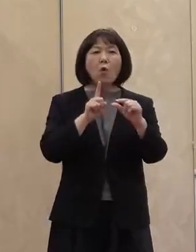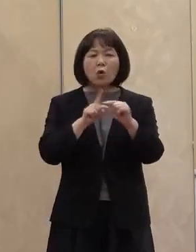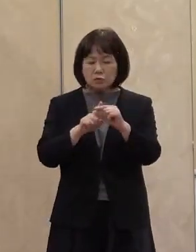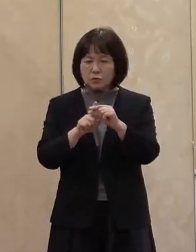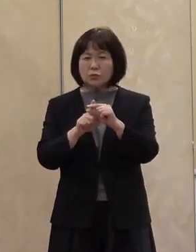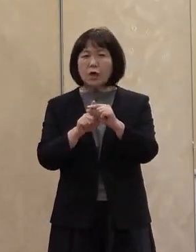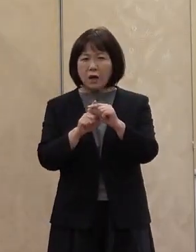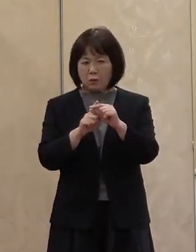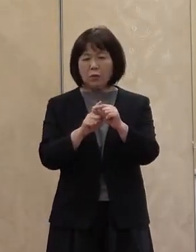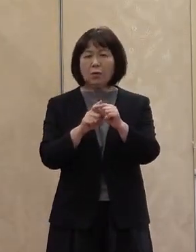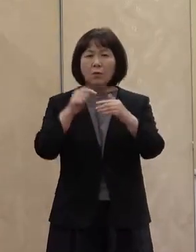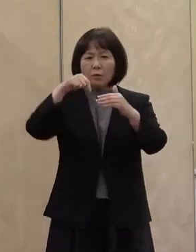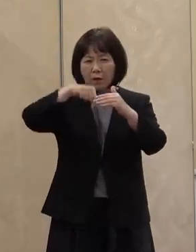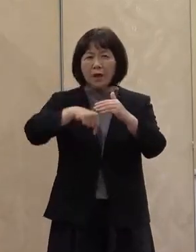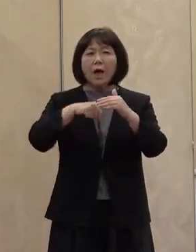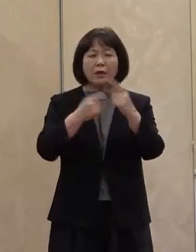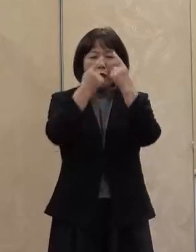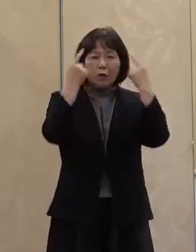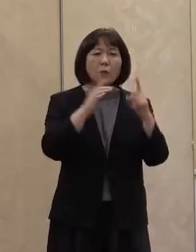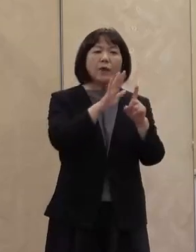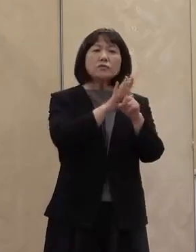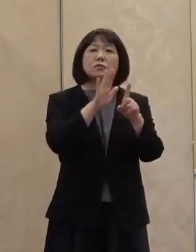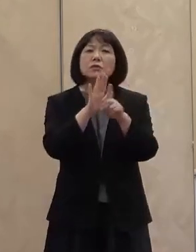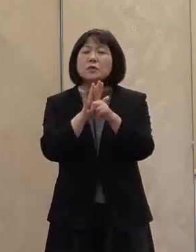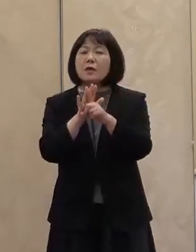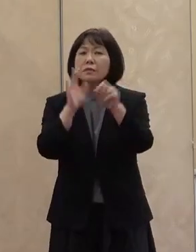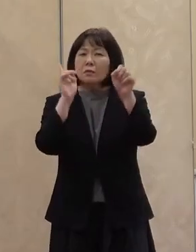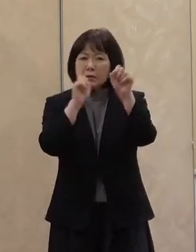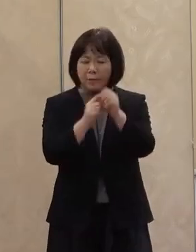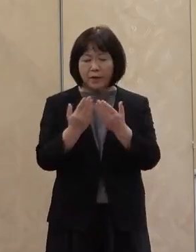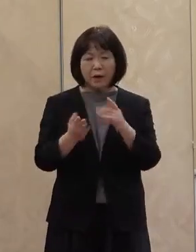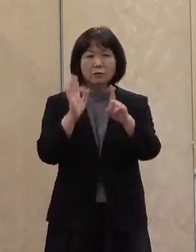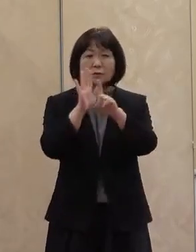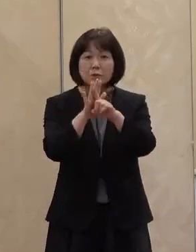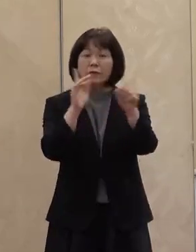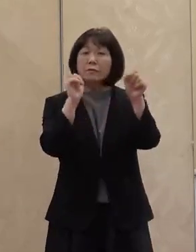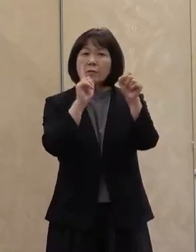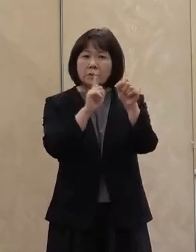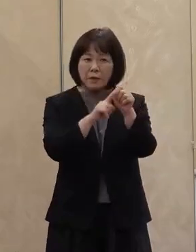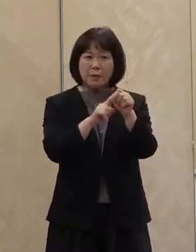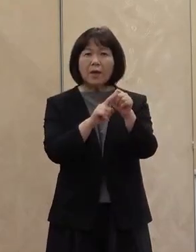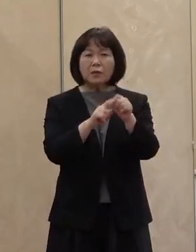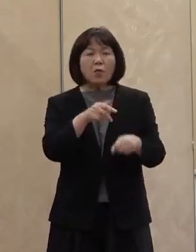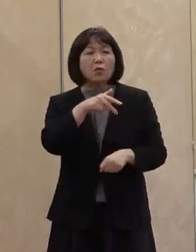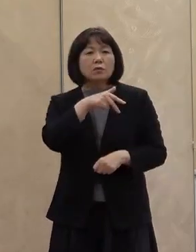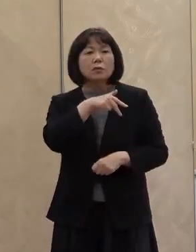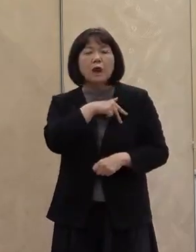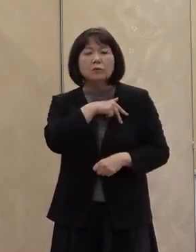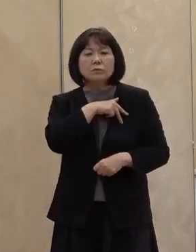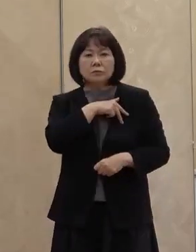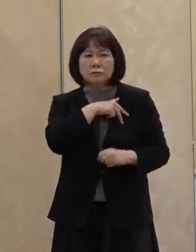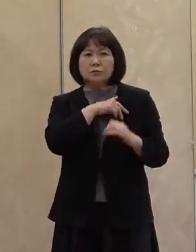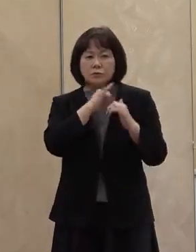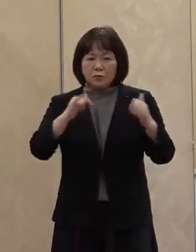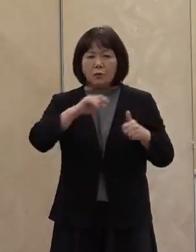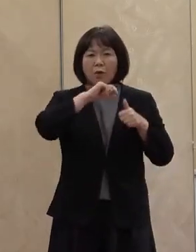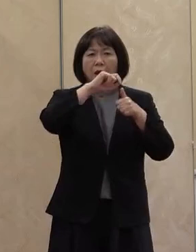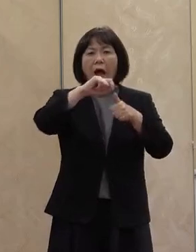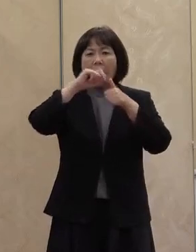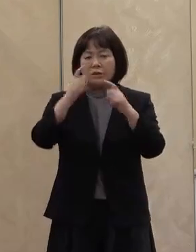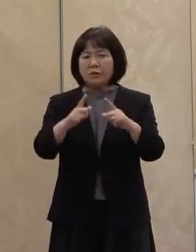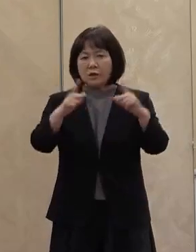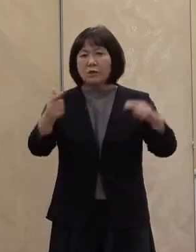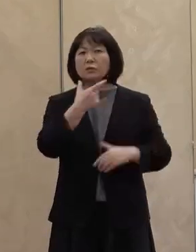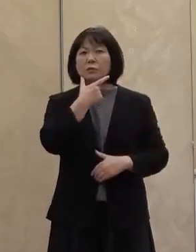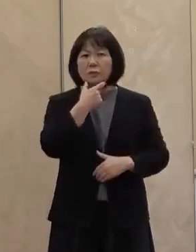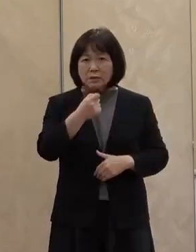中学校に74名、この個別支援の学習支援のための スタッフを配置拡充します。合